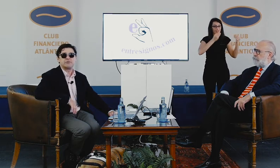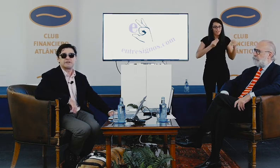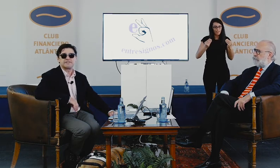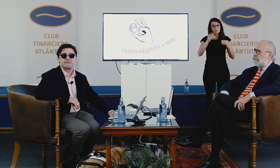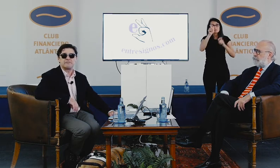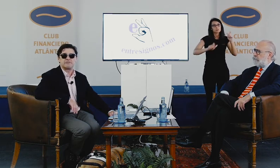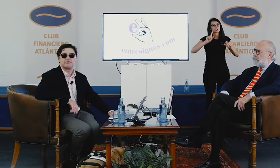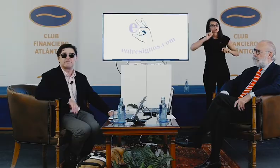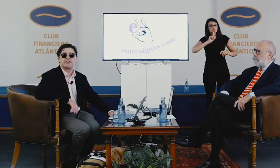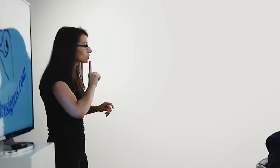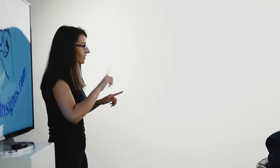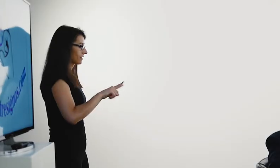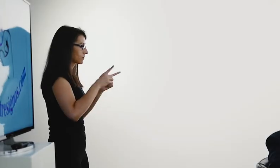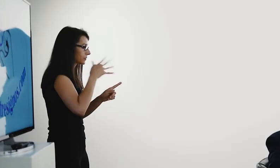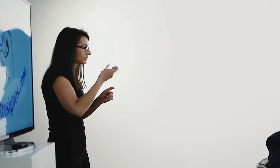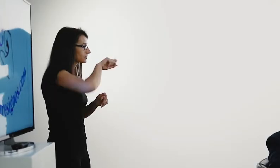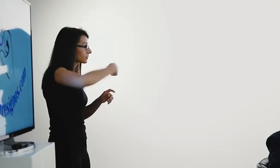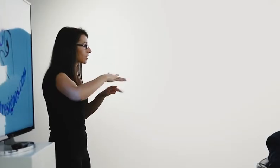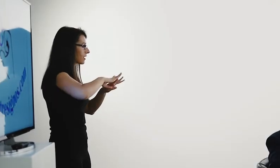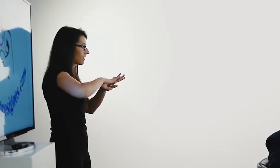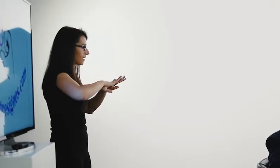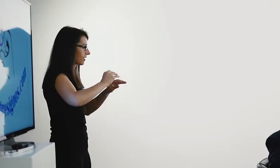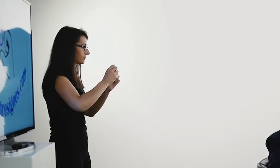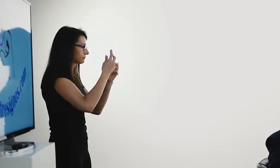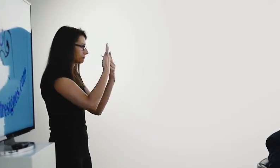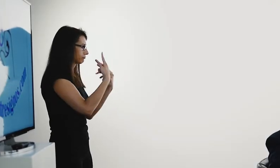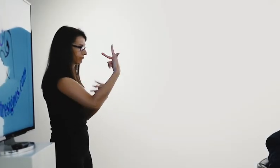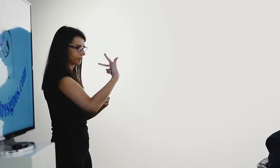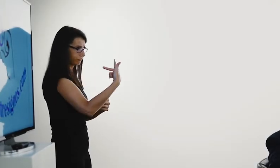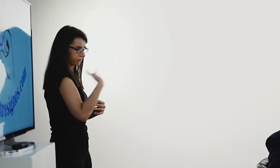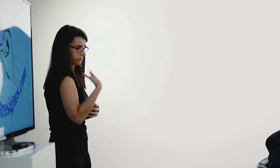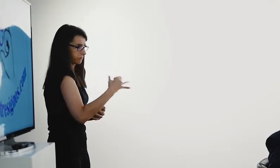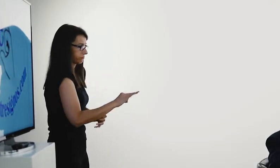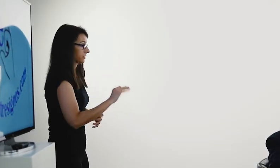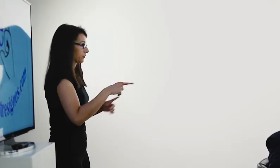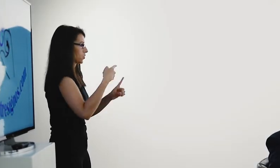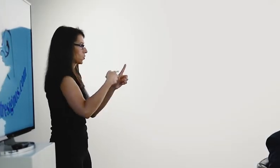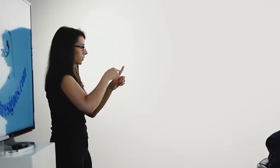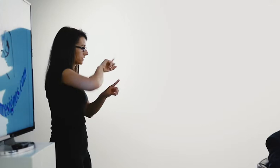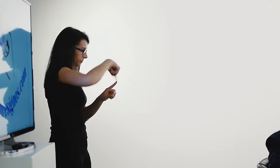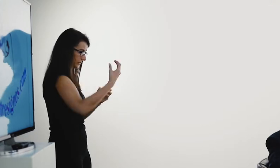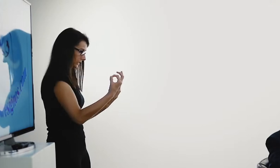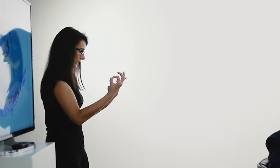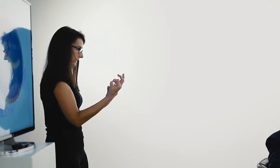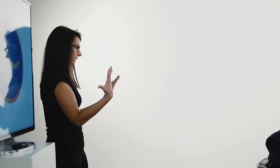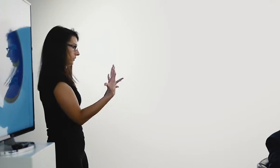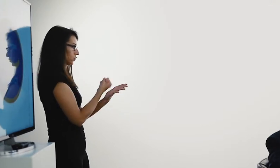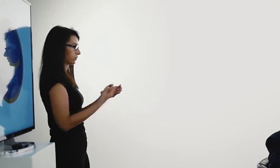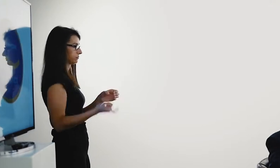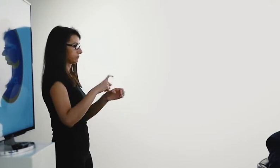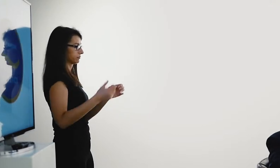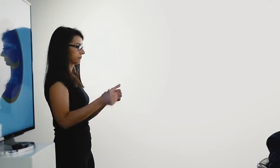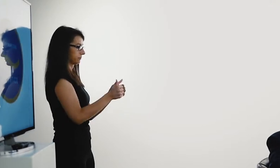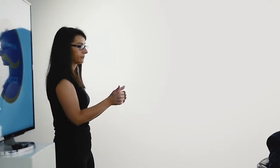es igual, porque va a estar filmado y lo verán por la red, y siempre es útil, y eso tiene que existir. Y por supuesto